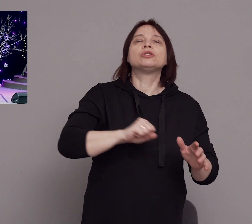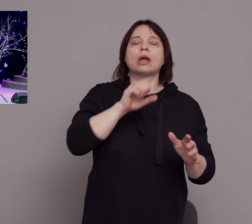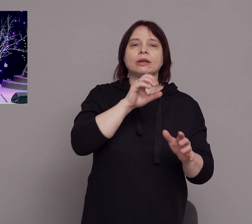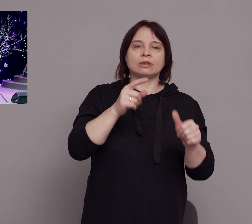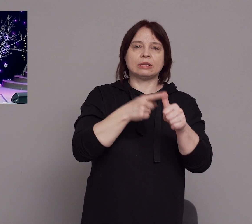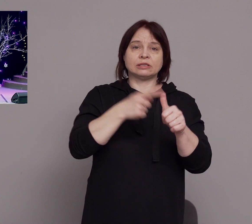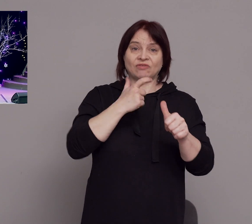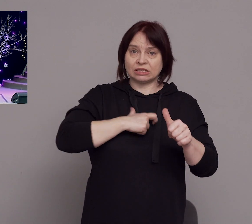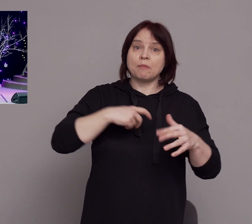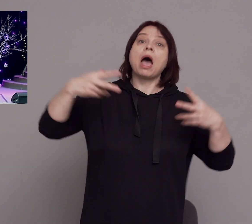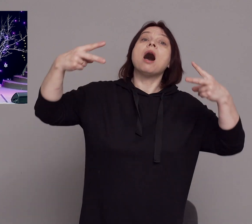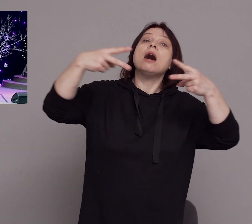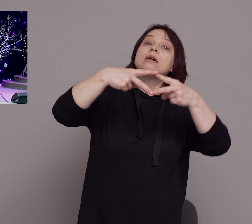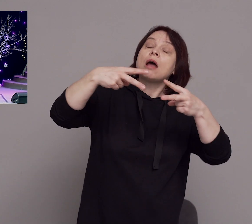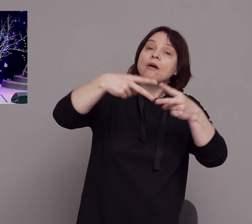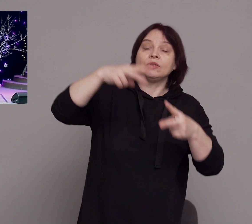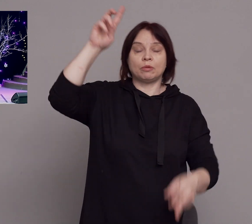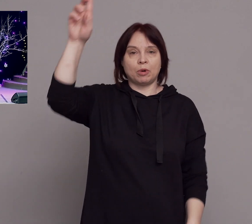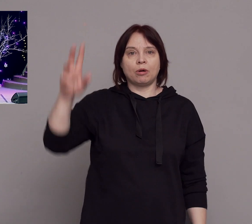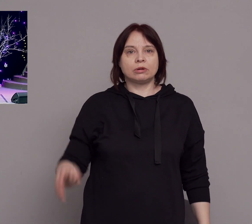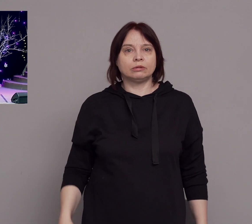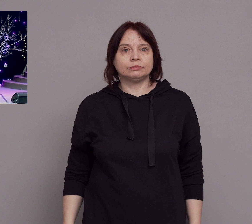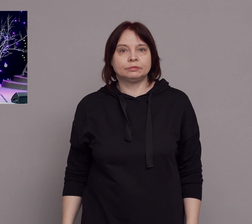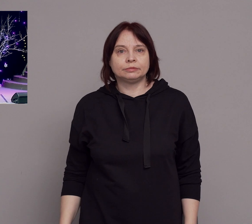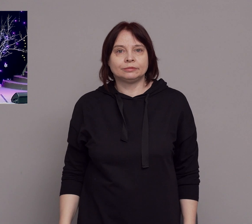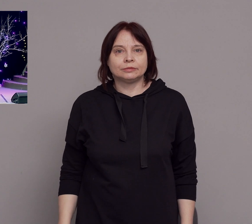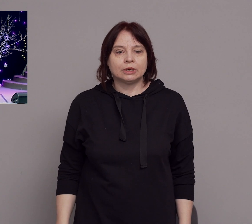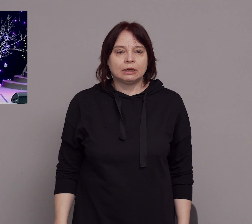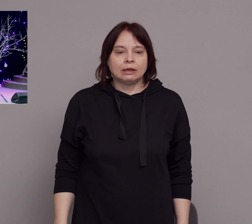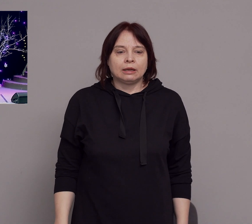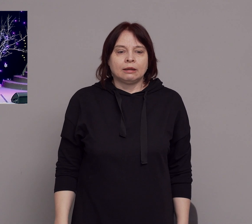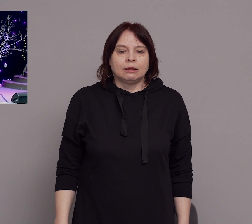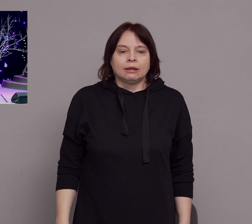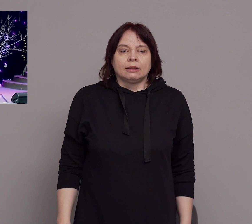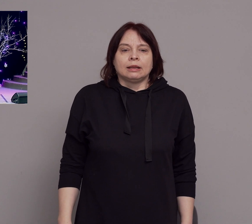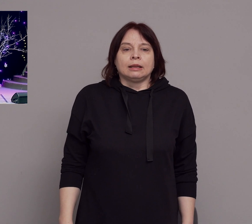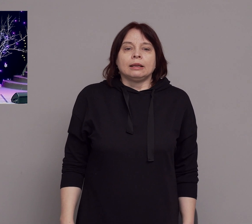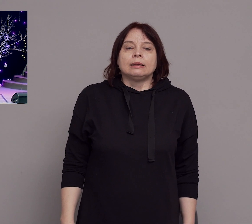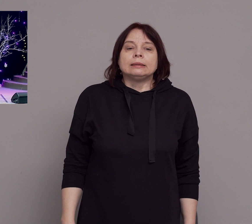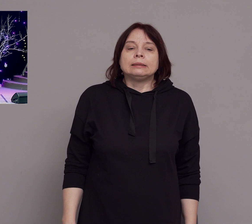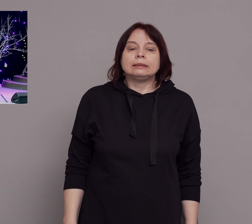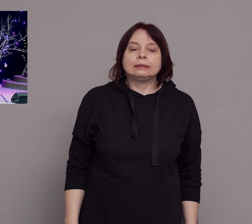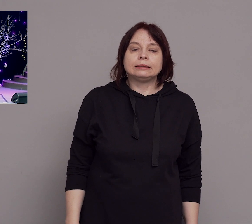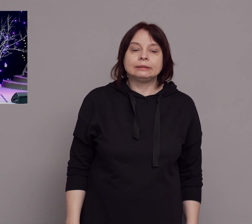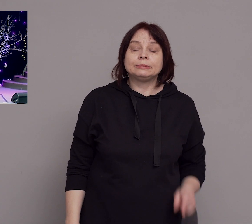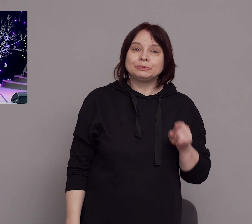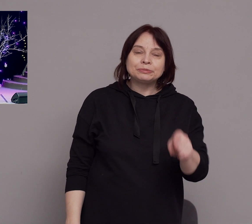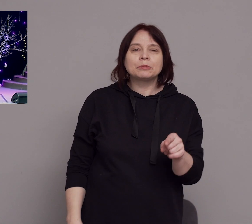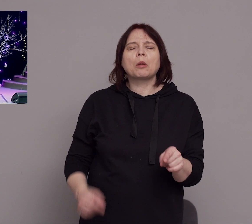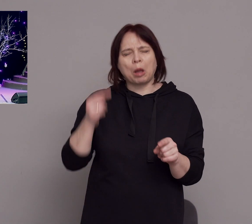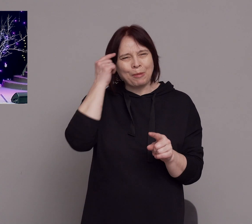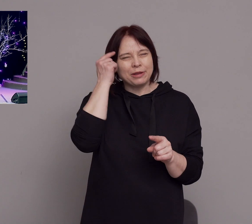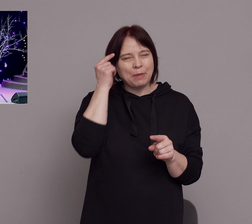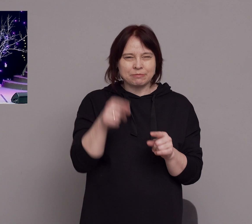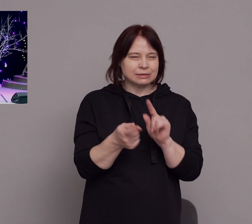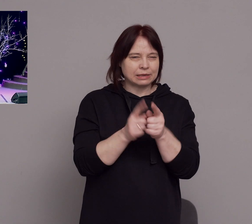И в этом отрывке мы встречаемся с тем, что некоторые слова, они переведены не совсем верно. И